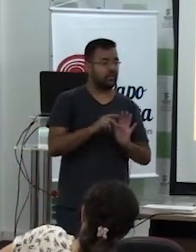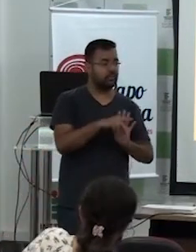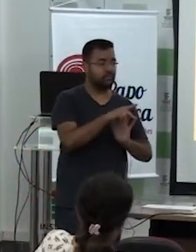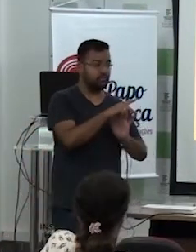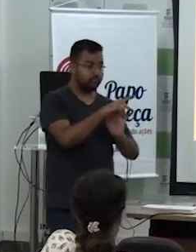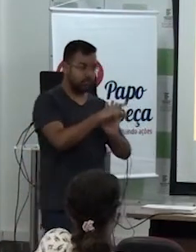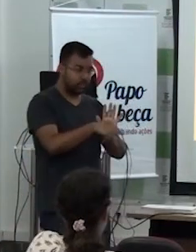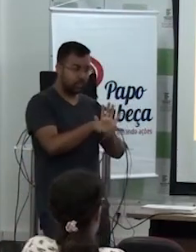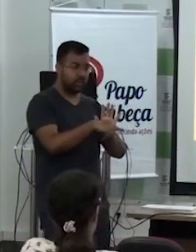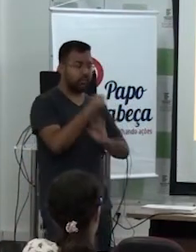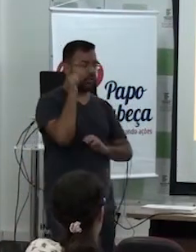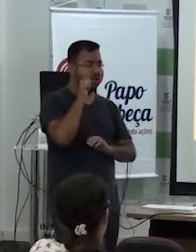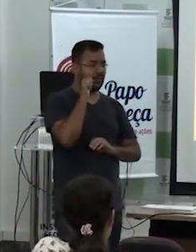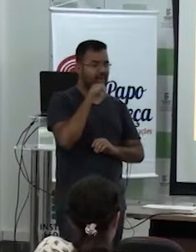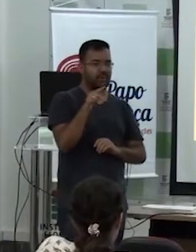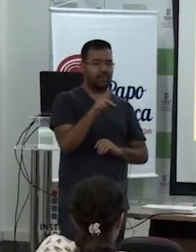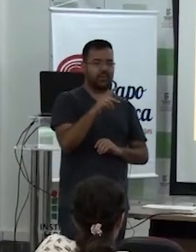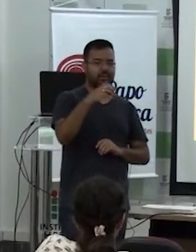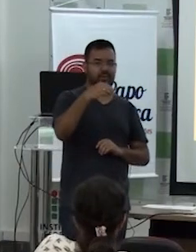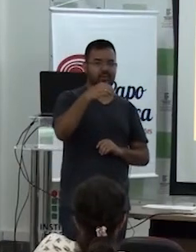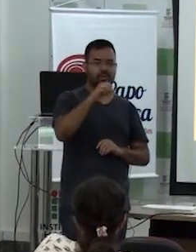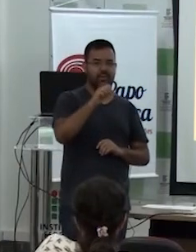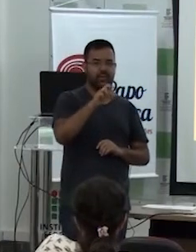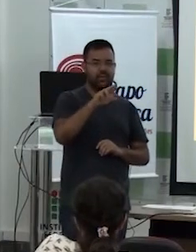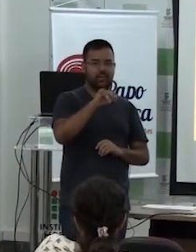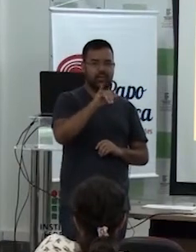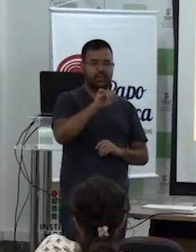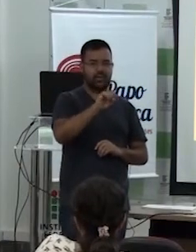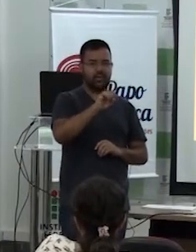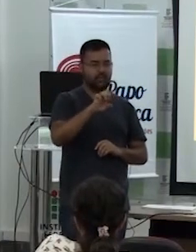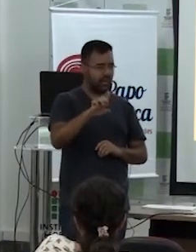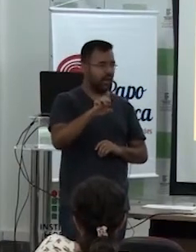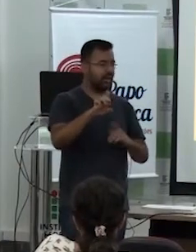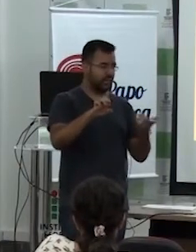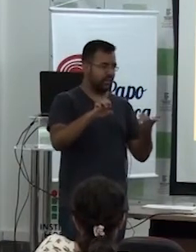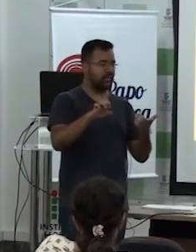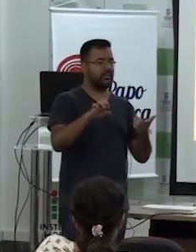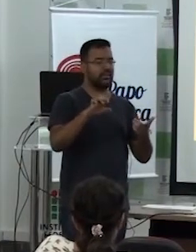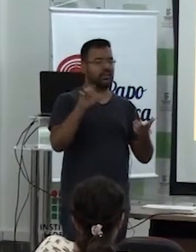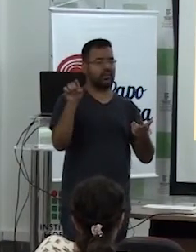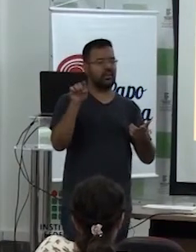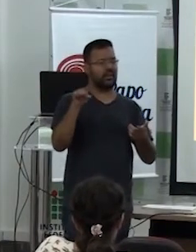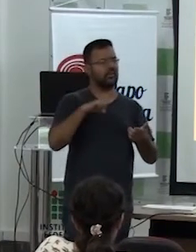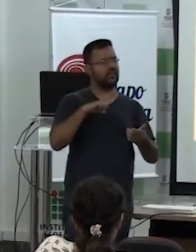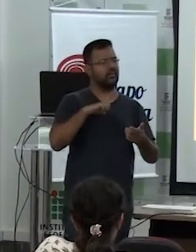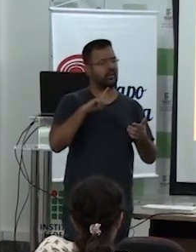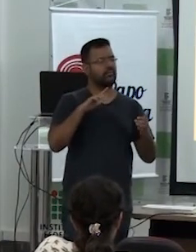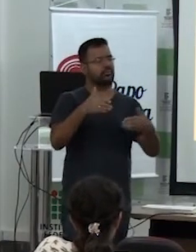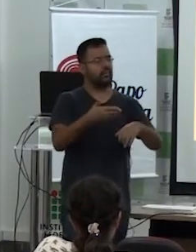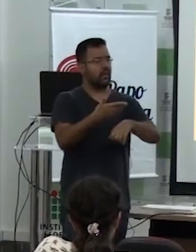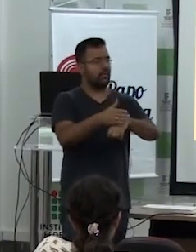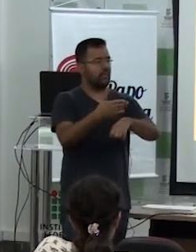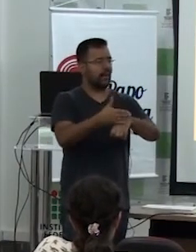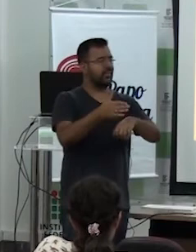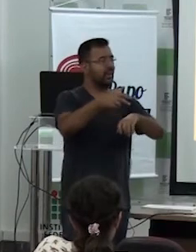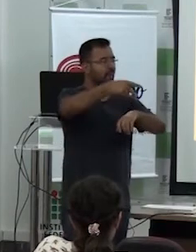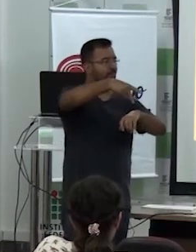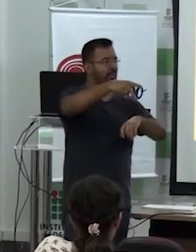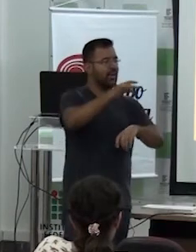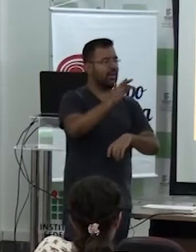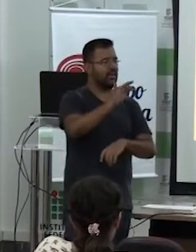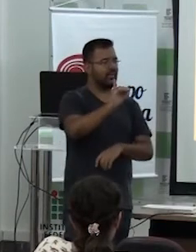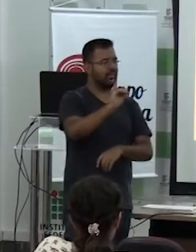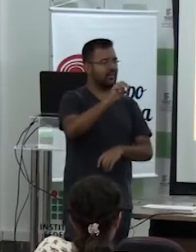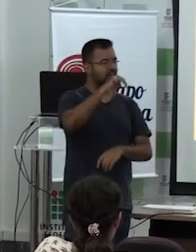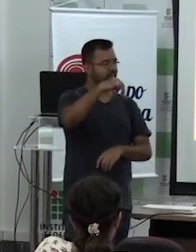projeto também da professora Marisa, que tem realizado a experiência lá com os professores práticas, né, lá na Cimand, trouxe aqui para a